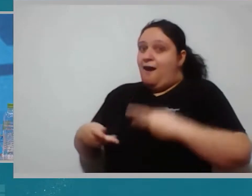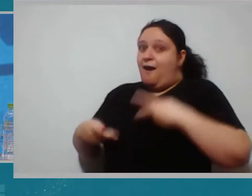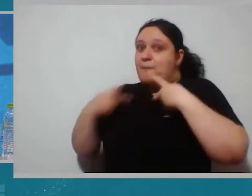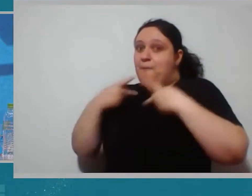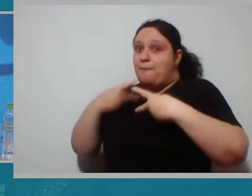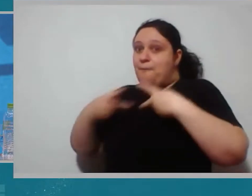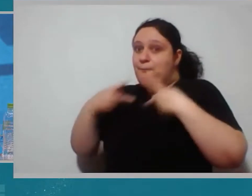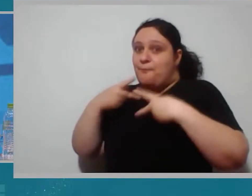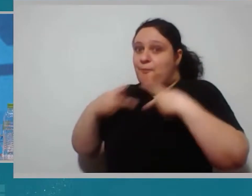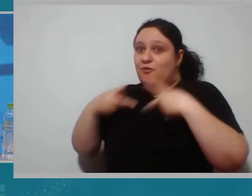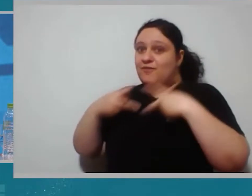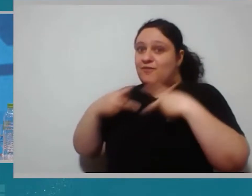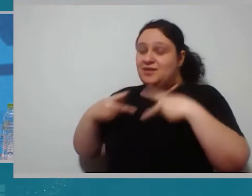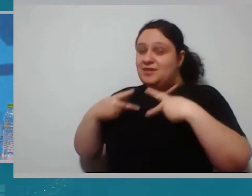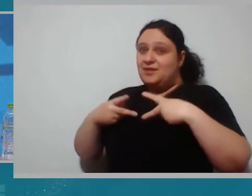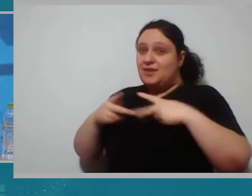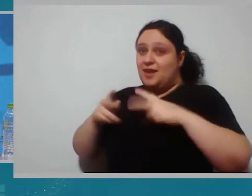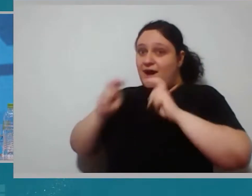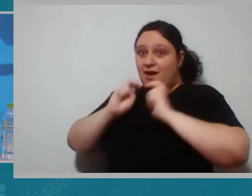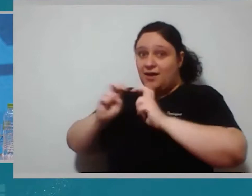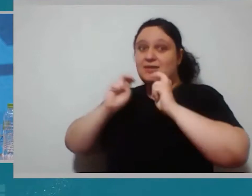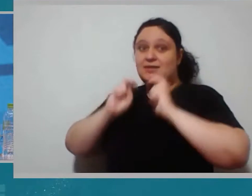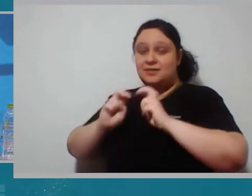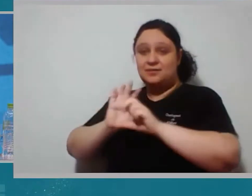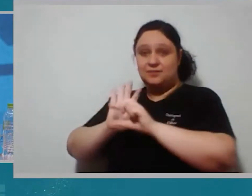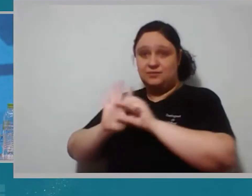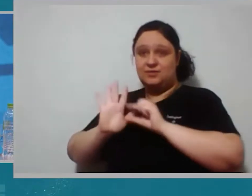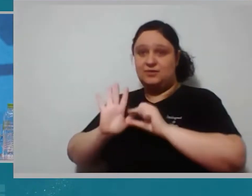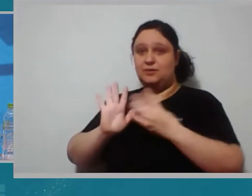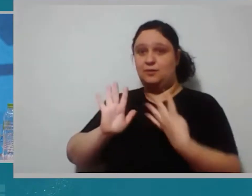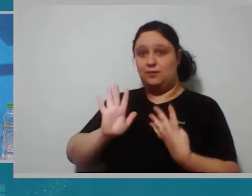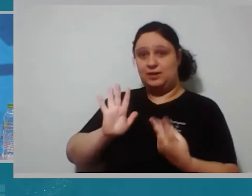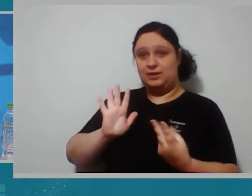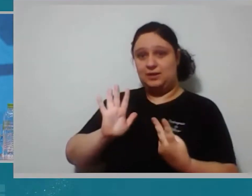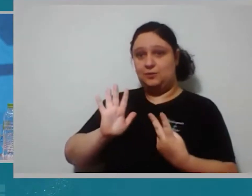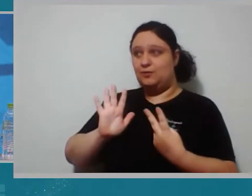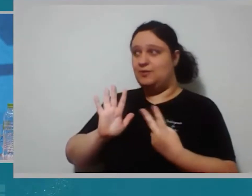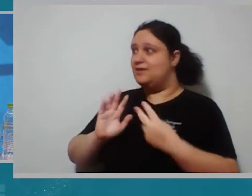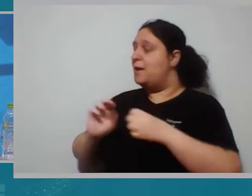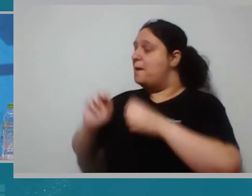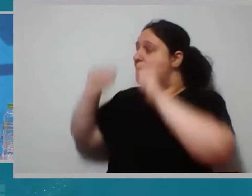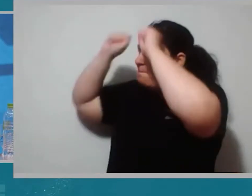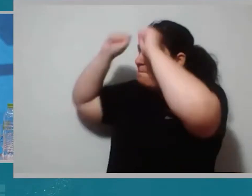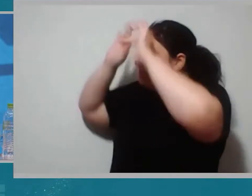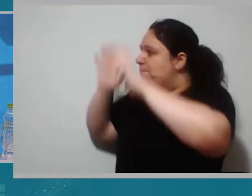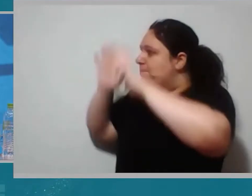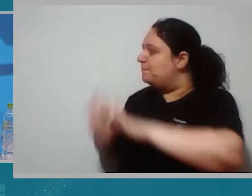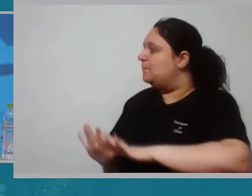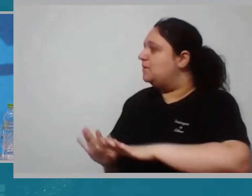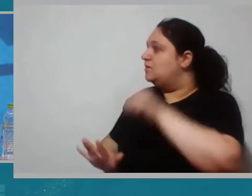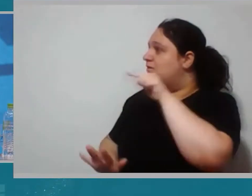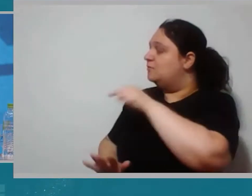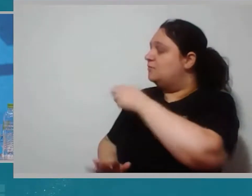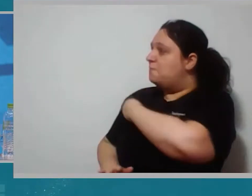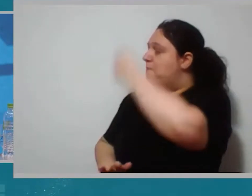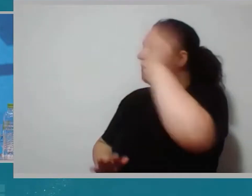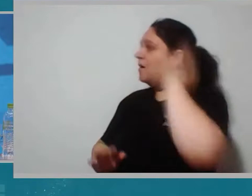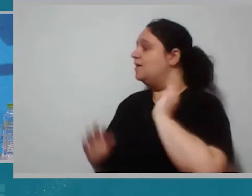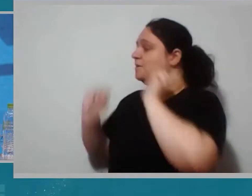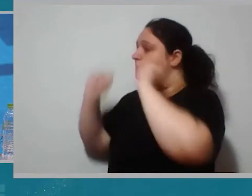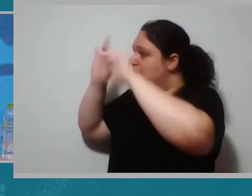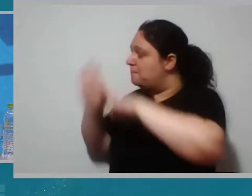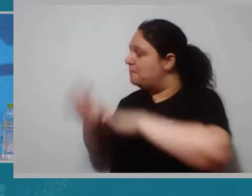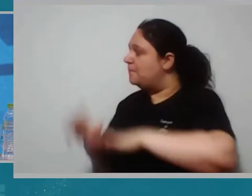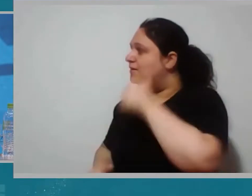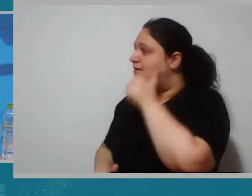em alta voz, 42, bendita és tu entre as mulheres, e bendito o fruto do